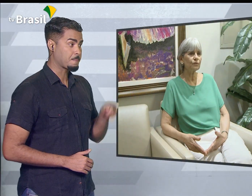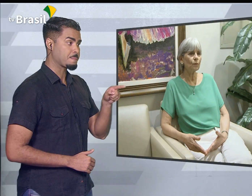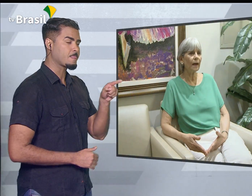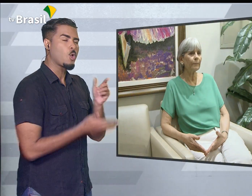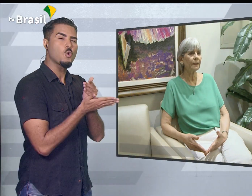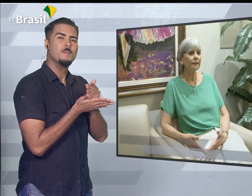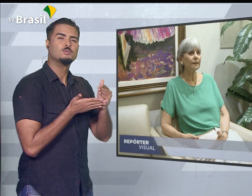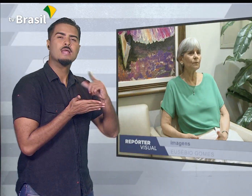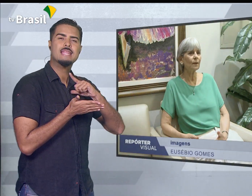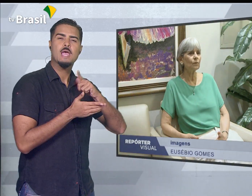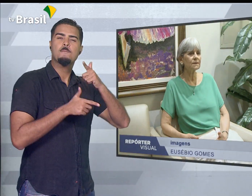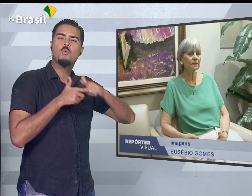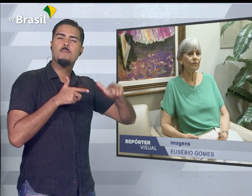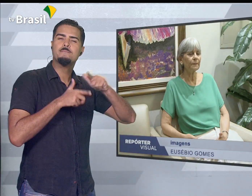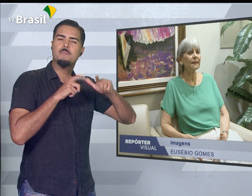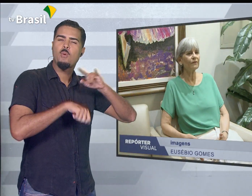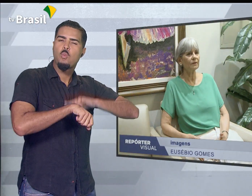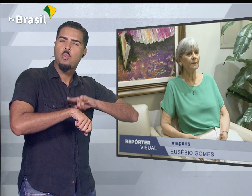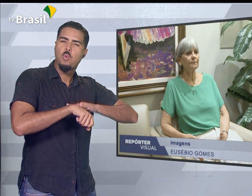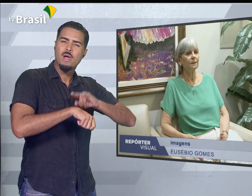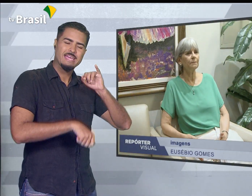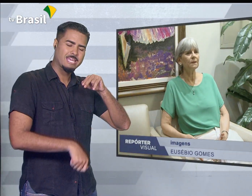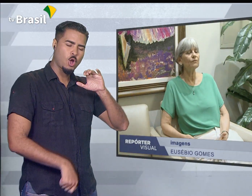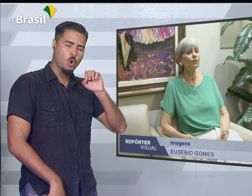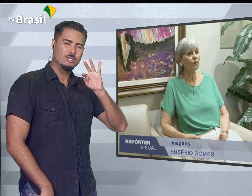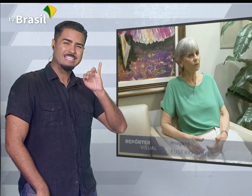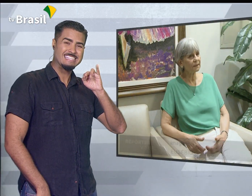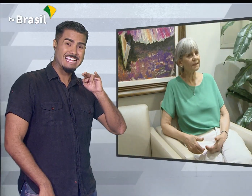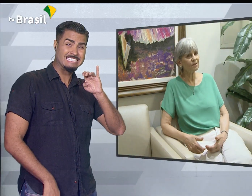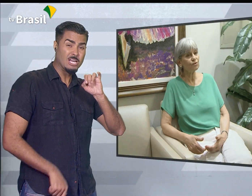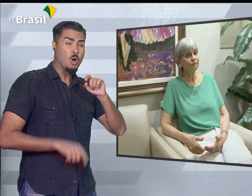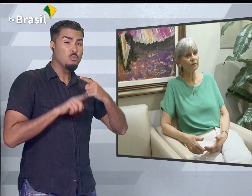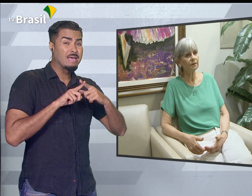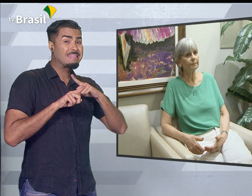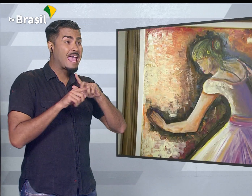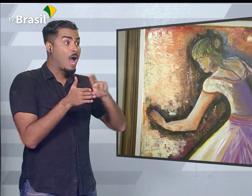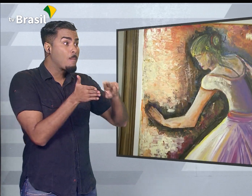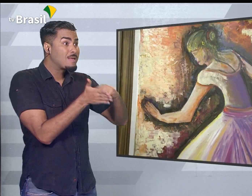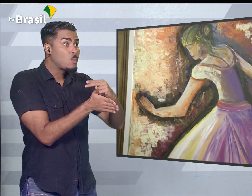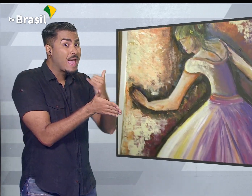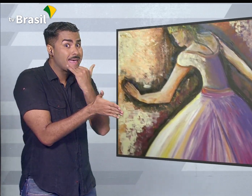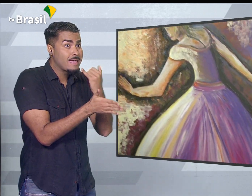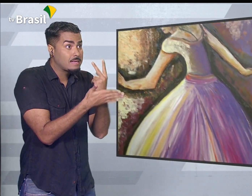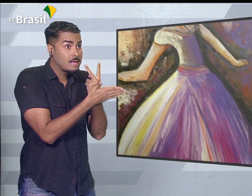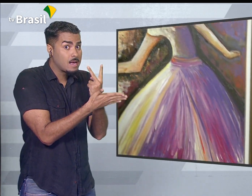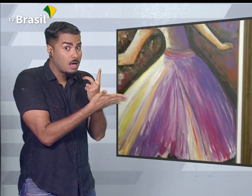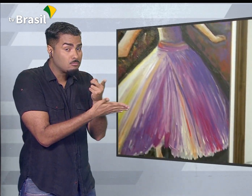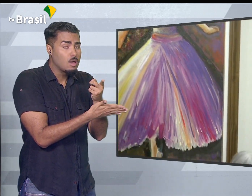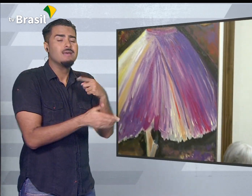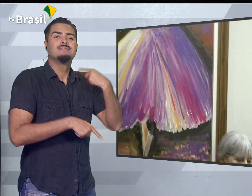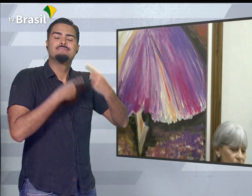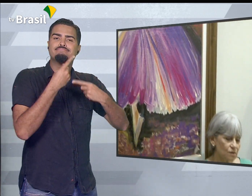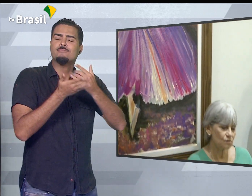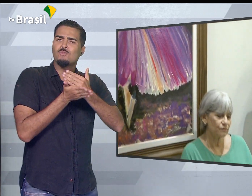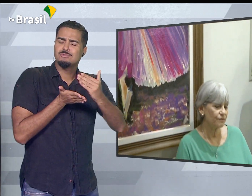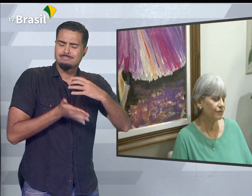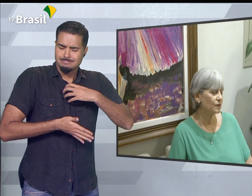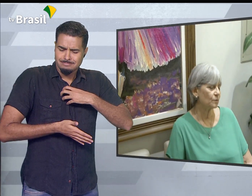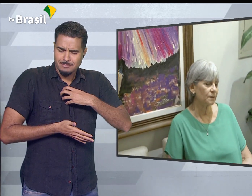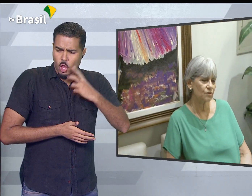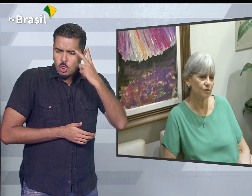Dalva começou a ter incontinência urinária depois de um procedimento cirúrgico errado. Atividades rotineiras se